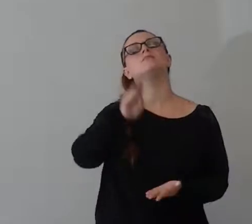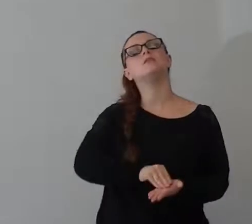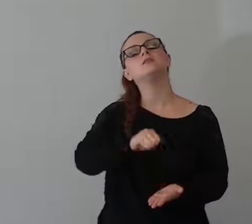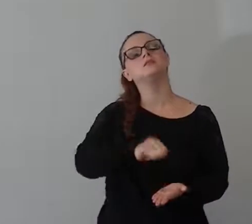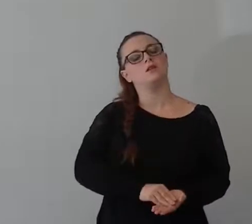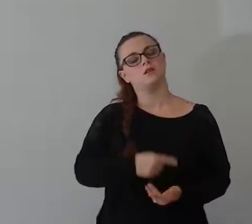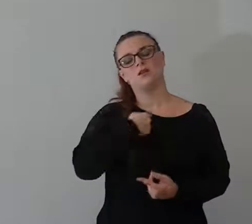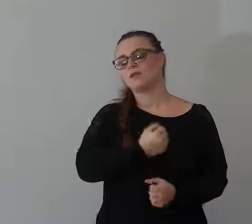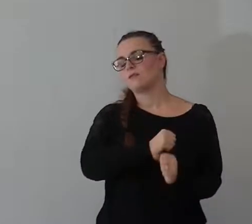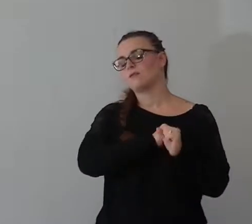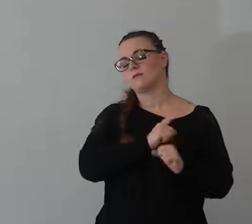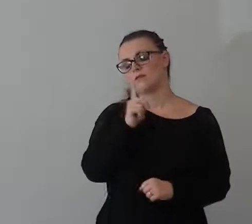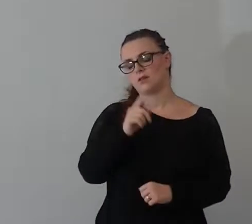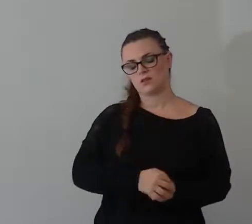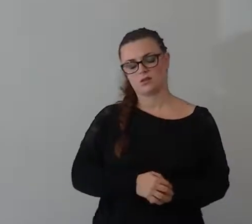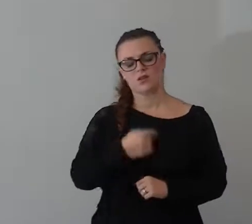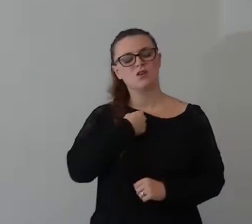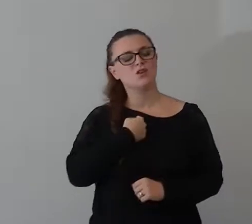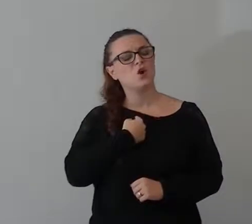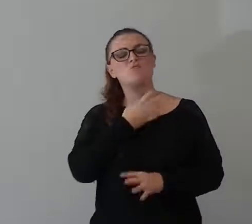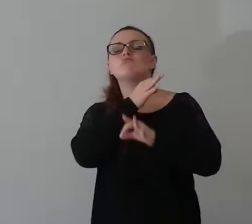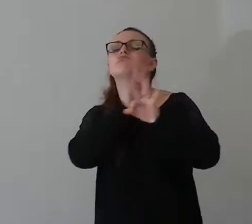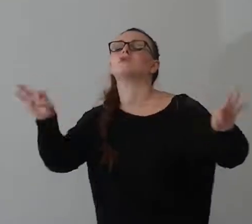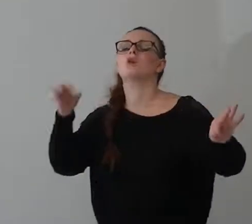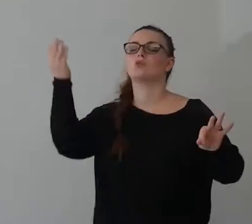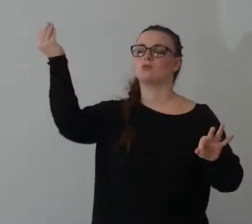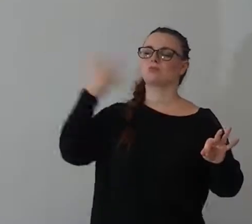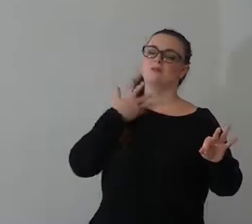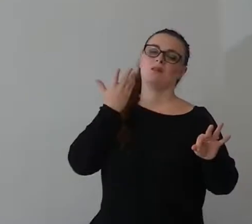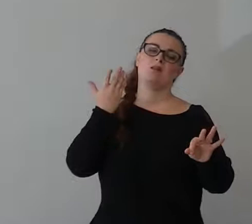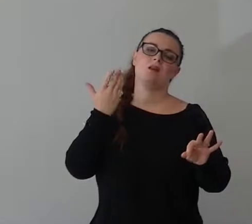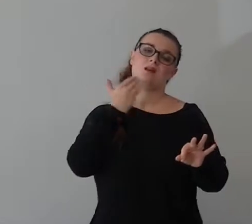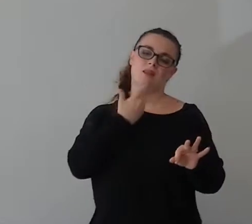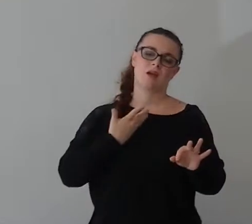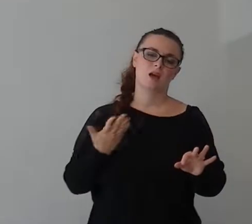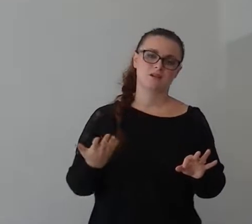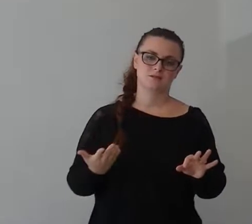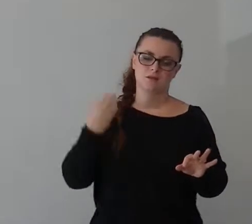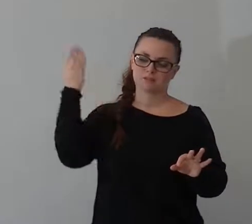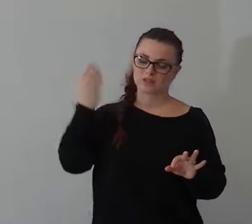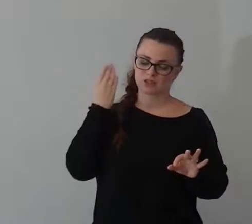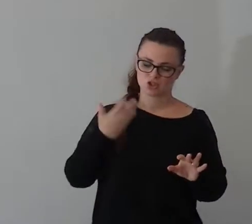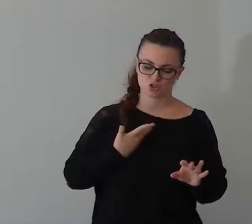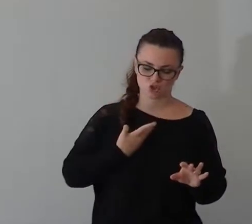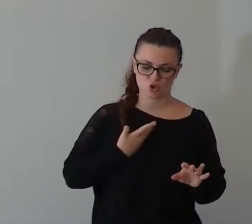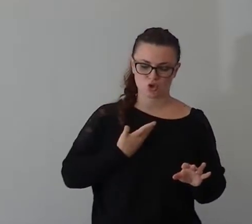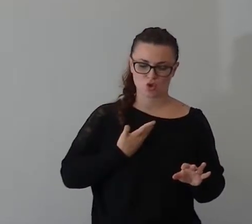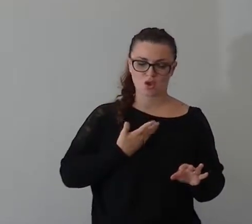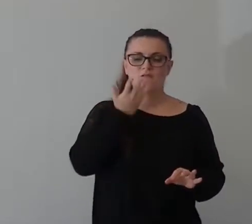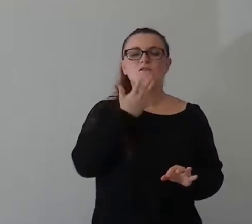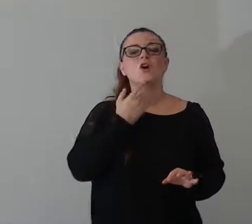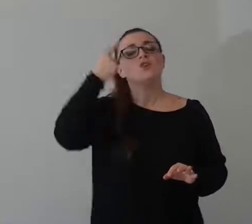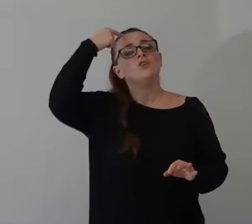io ho fede in te, sono qui pronto ad accettare la tua grazia, perché io voglio credere che c'è un campo per me, che tu